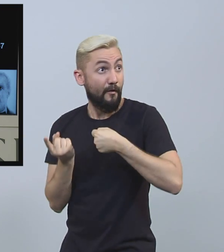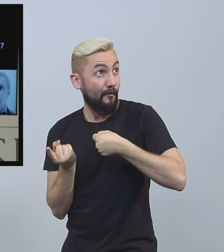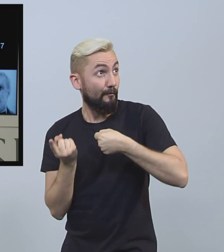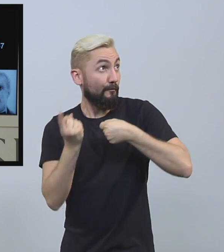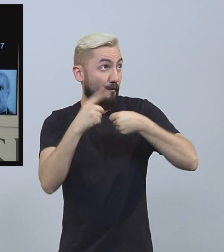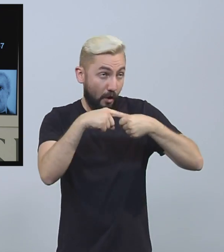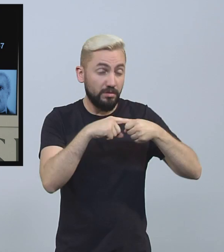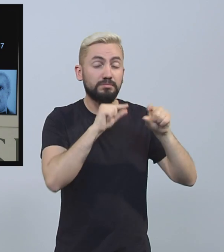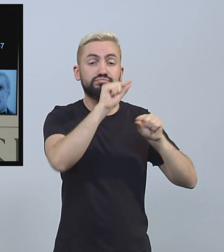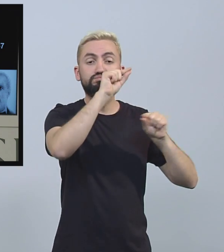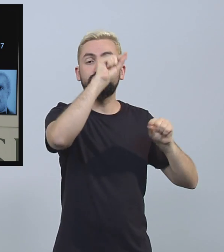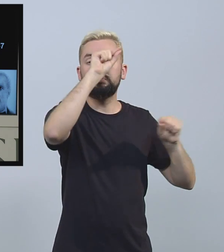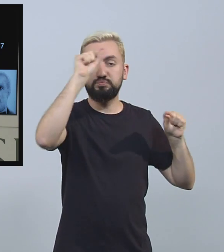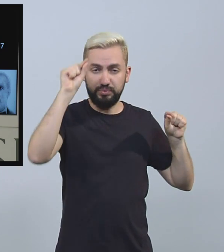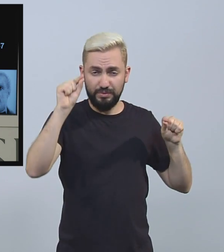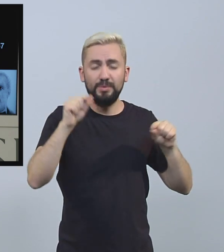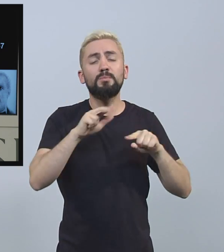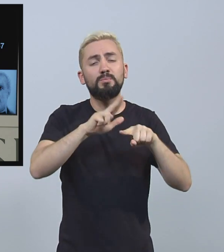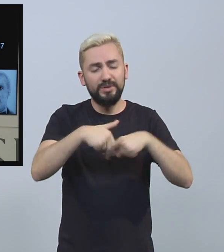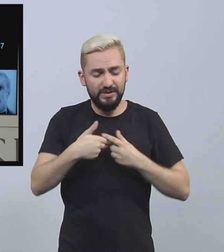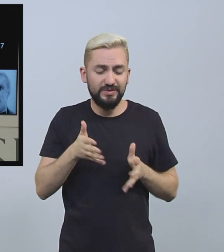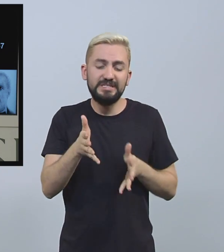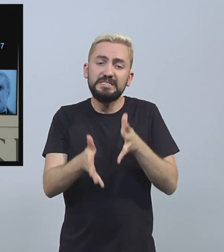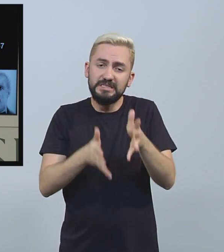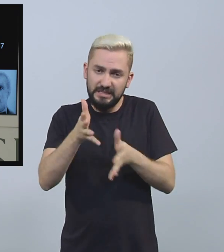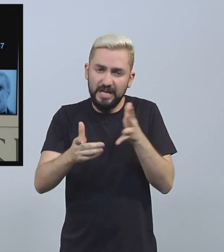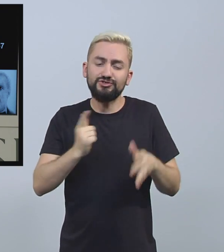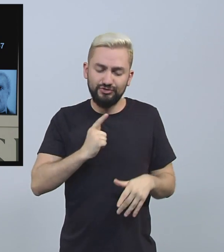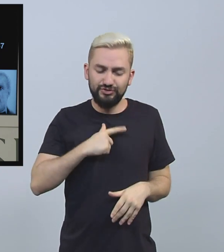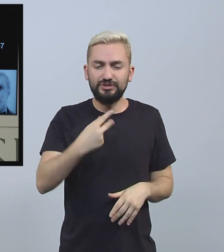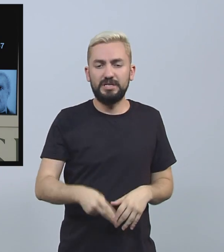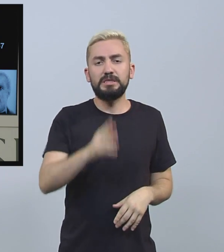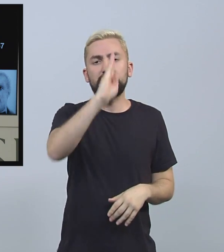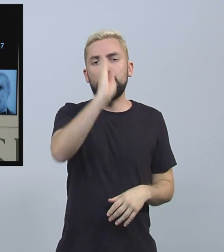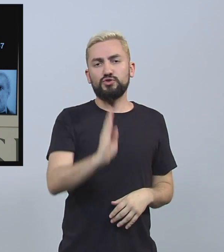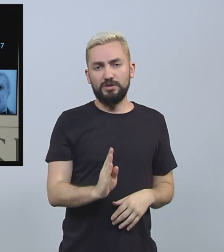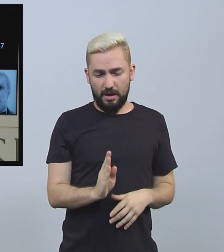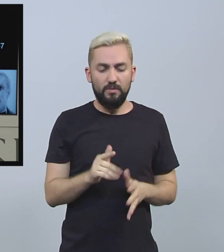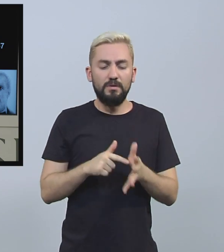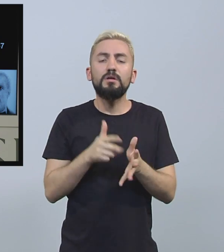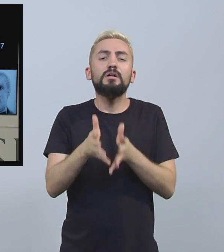hoje nós temos uma língua de sinais nacional, que é a Libras.